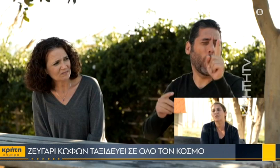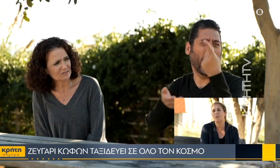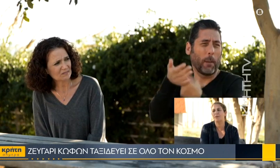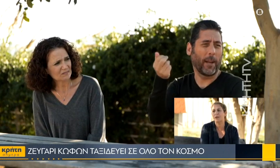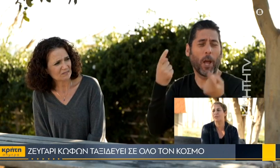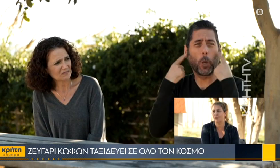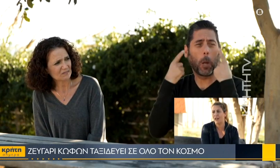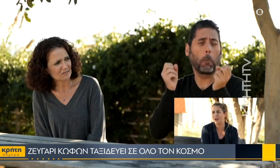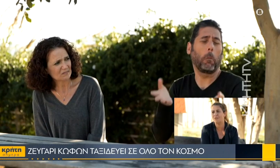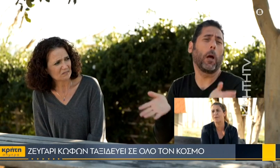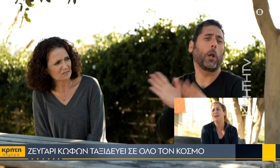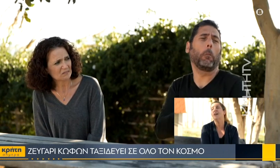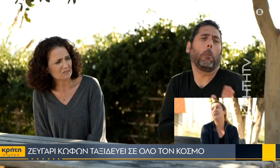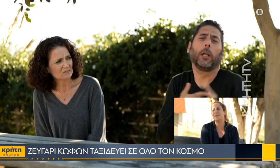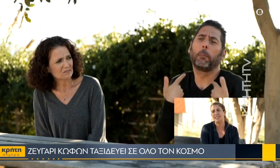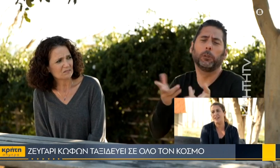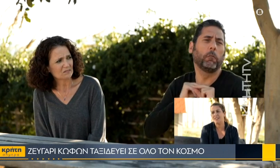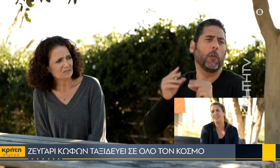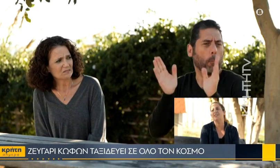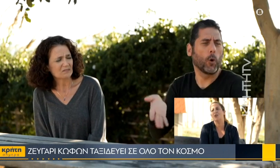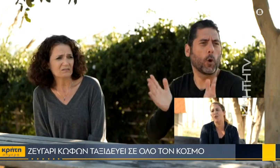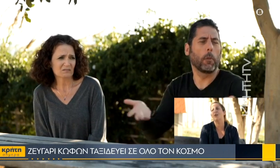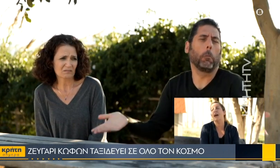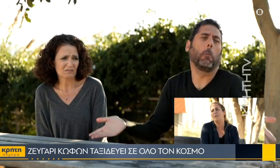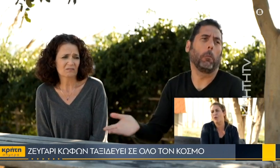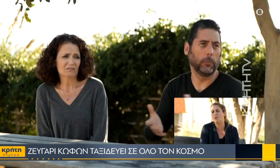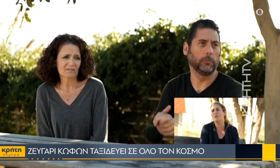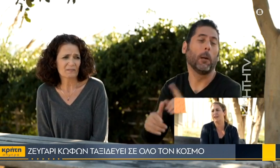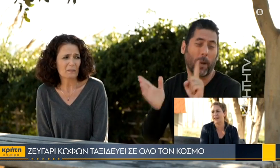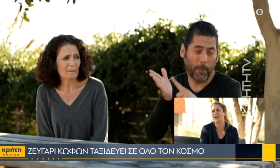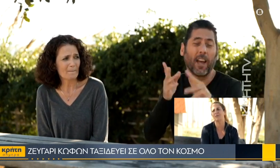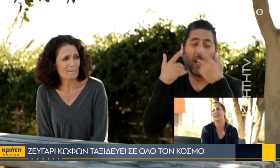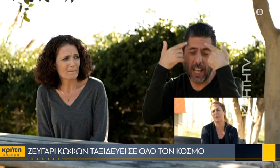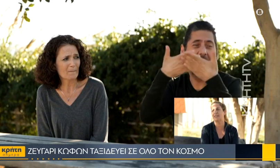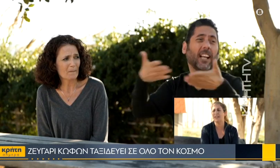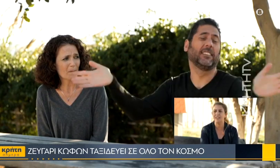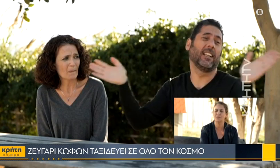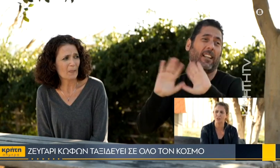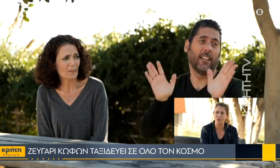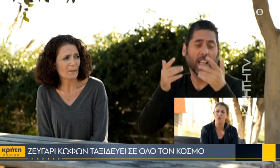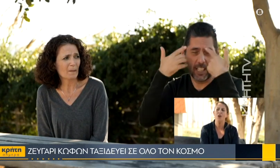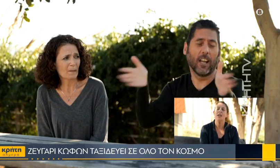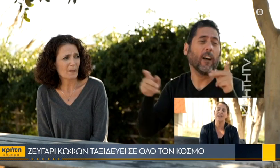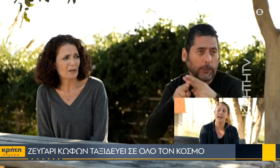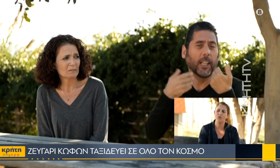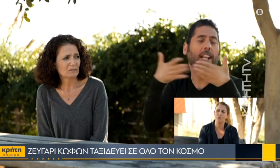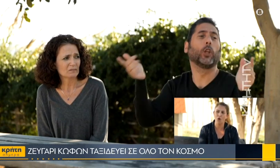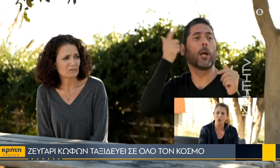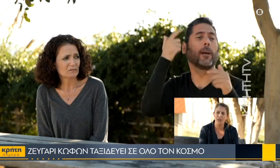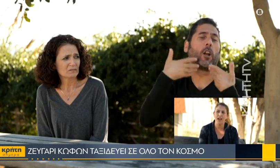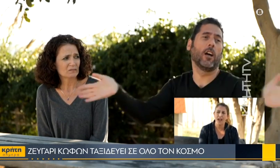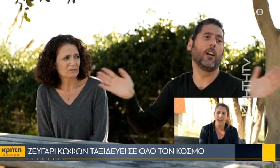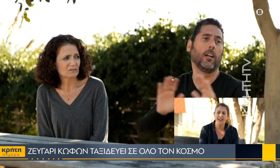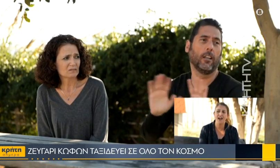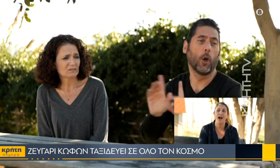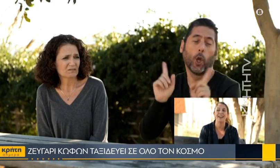είμαστε το ίδιο πράγμα. Είμαστε όλοι άνθρωποι, είμαστε ίσοι και όλοι μπορούμε να κάνουμε τα πάντα. Είναι σημαντικό να έχουμε